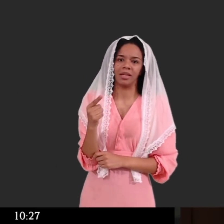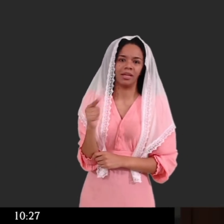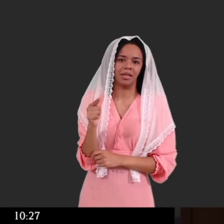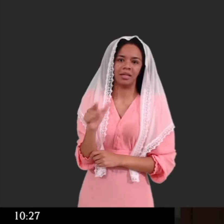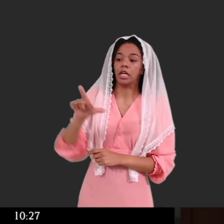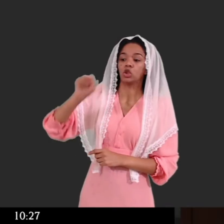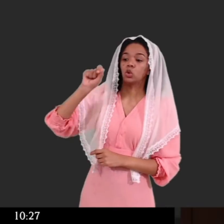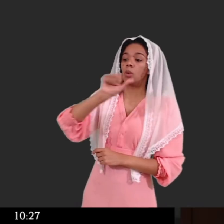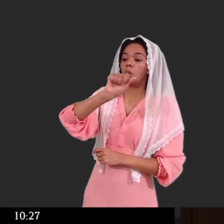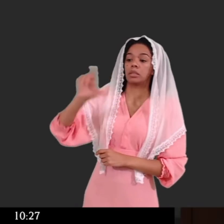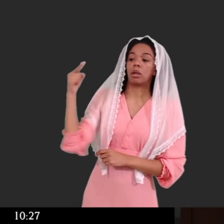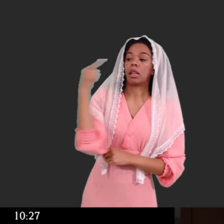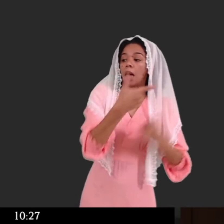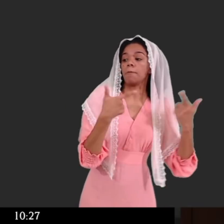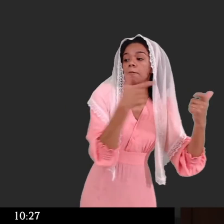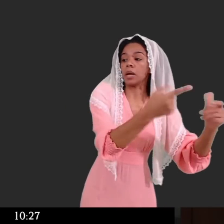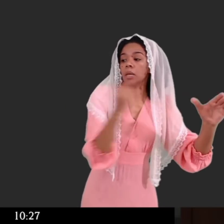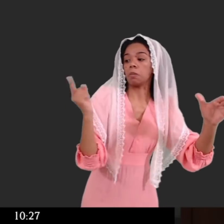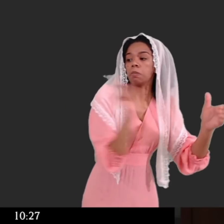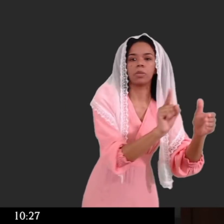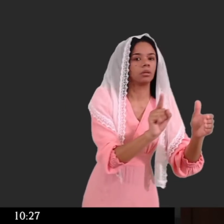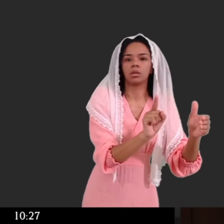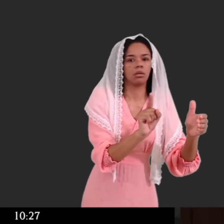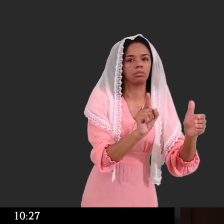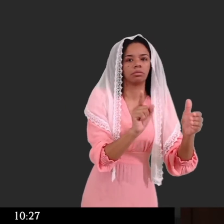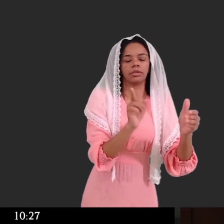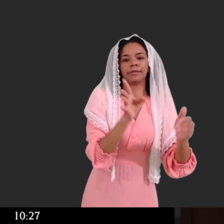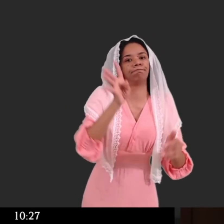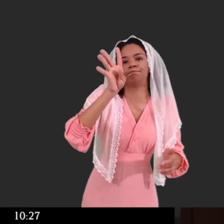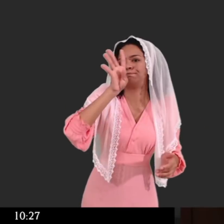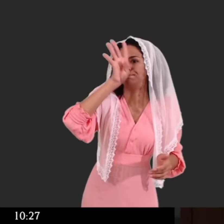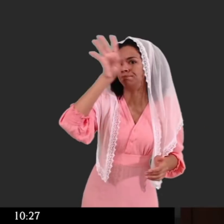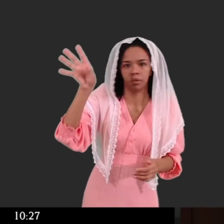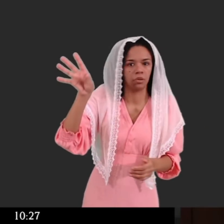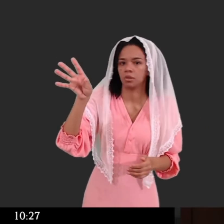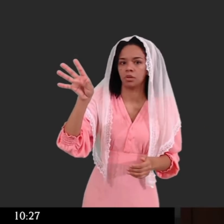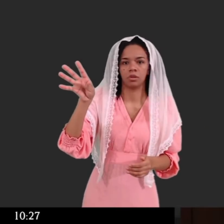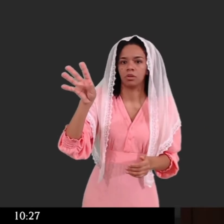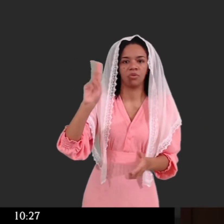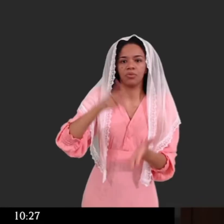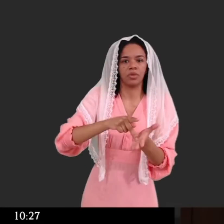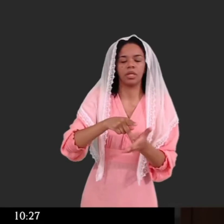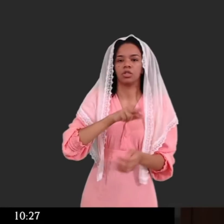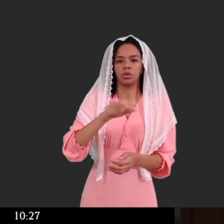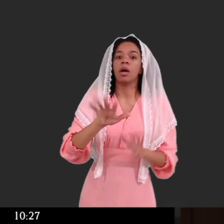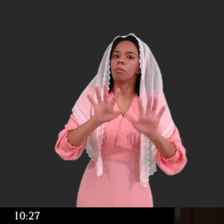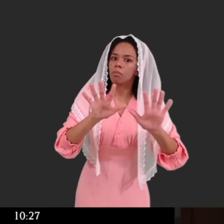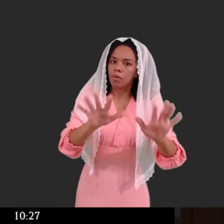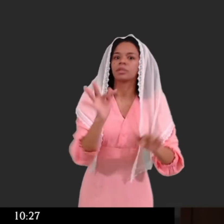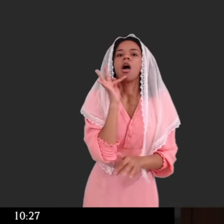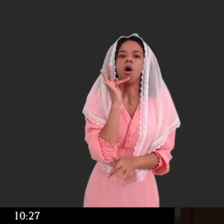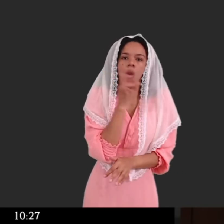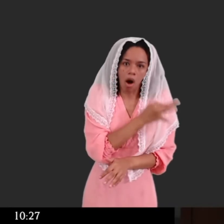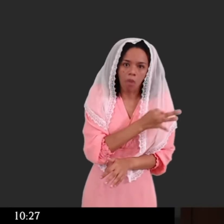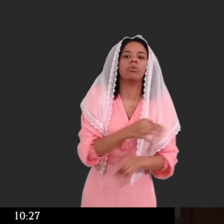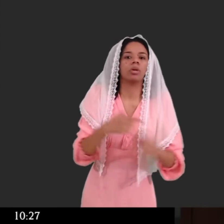são informações equivocadas. Isso não quer dizer que nós não devamos ter compaixão, não